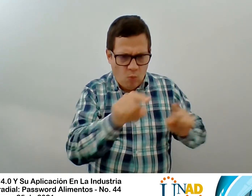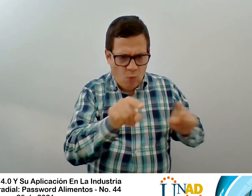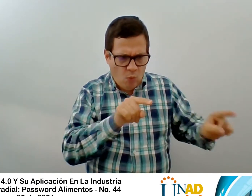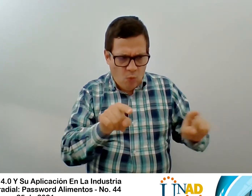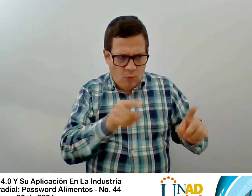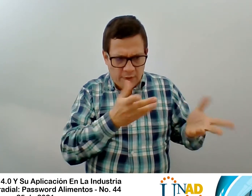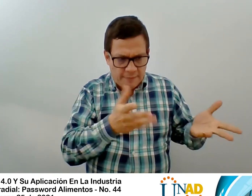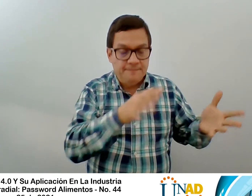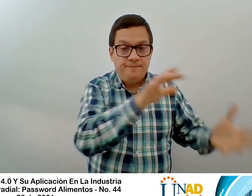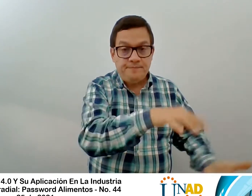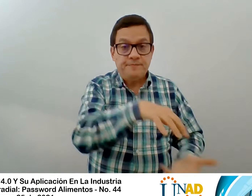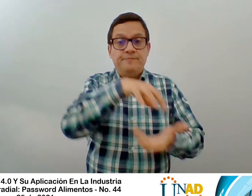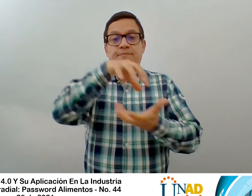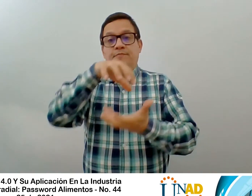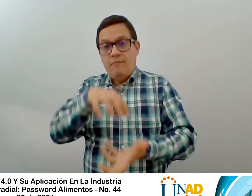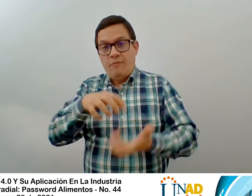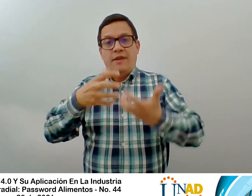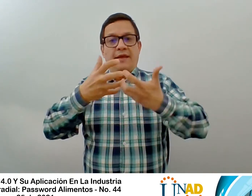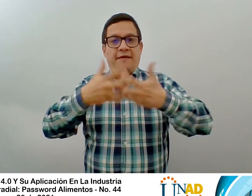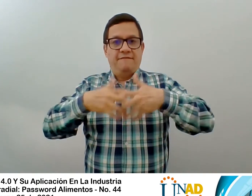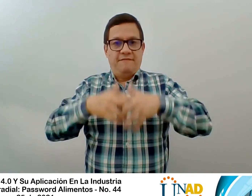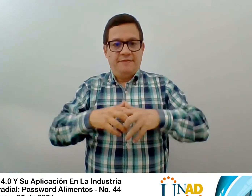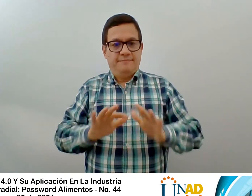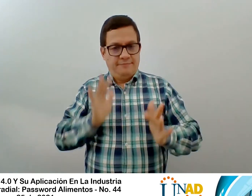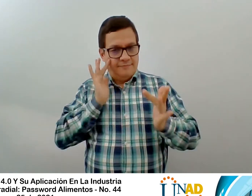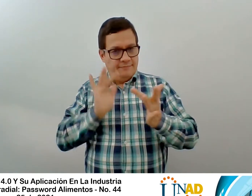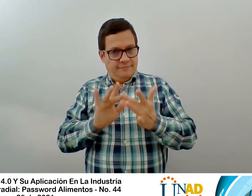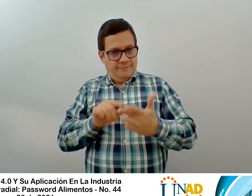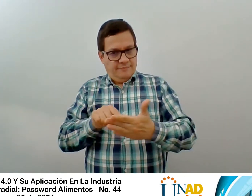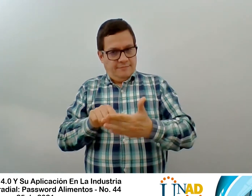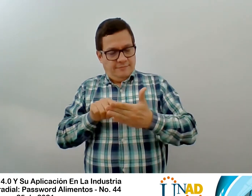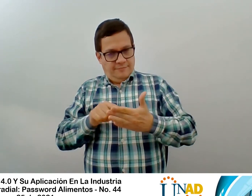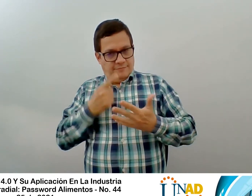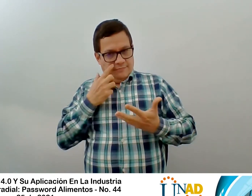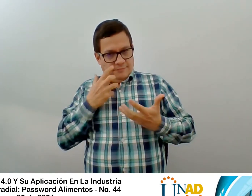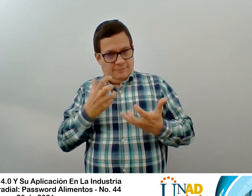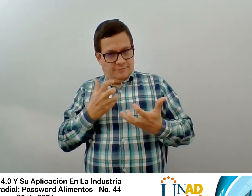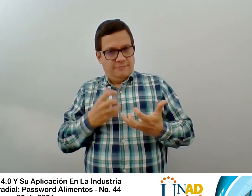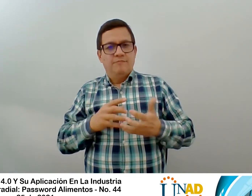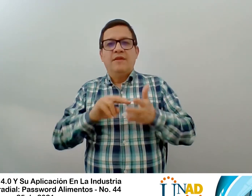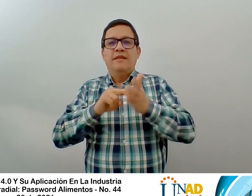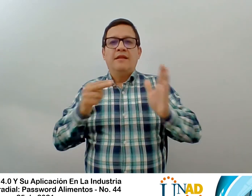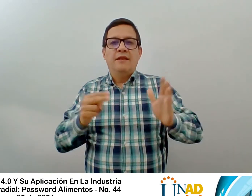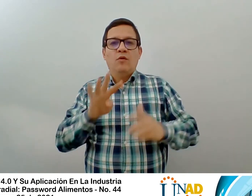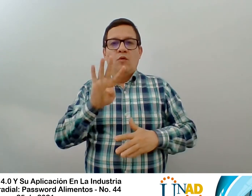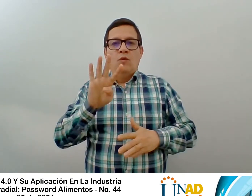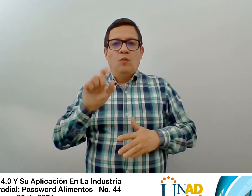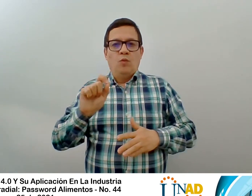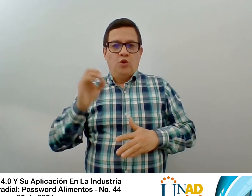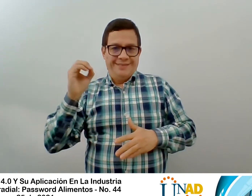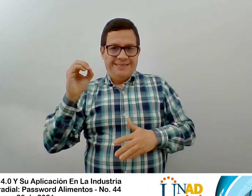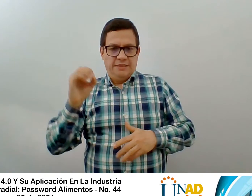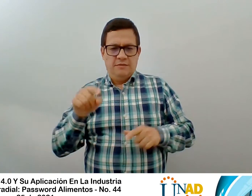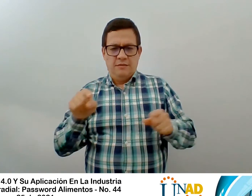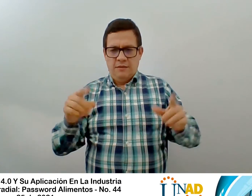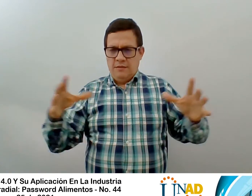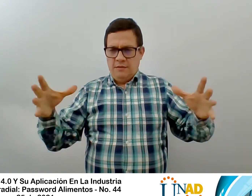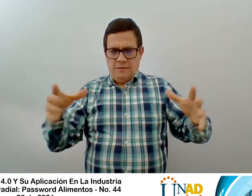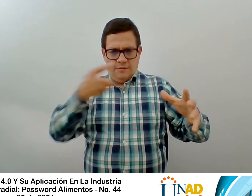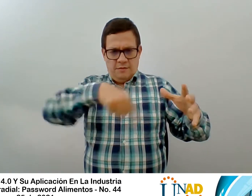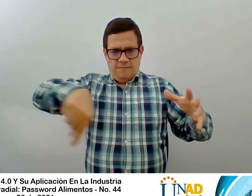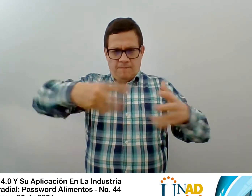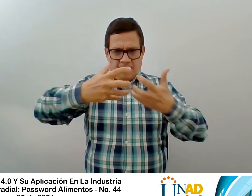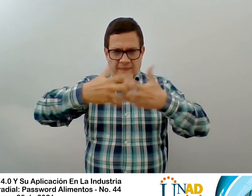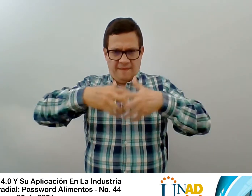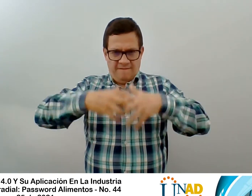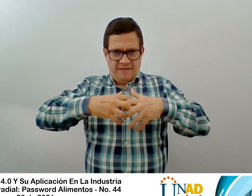planta, entonces encontramos las aplicaciones como más visibles de la industria 4.0. En primer lugar,